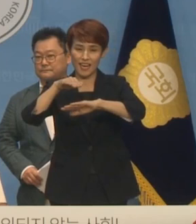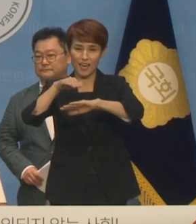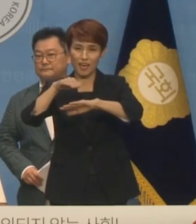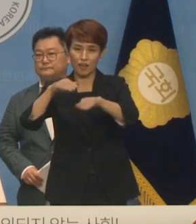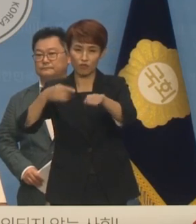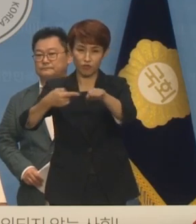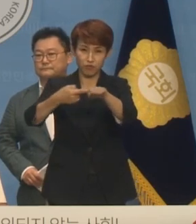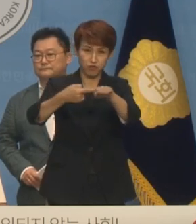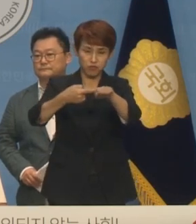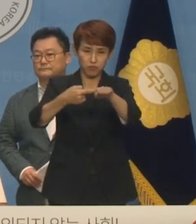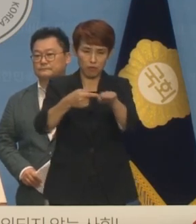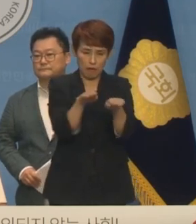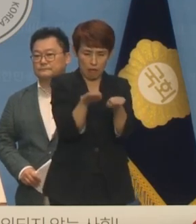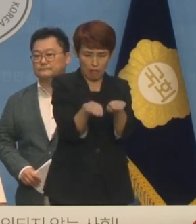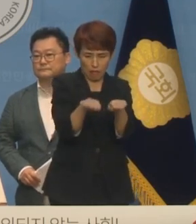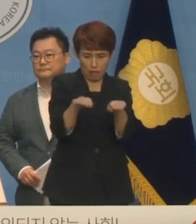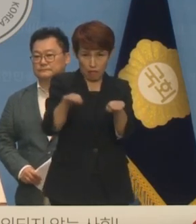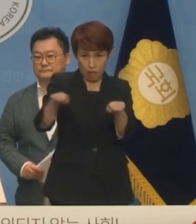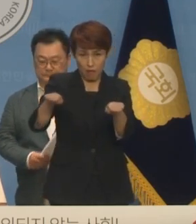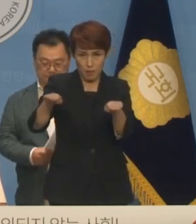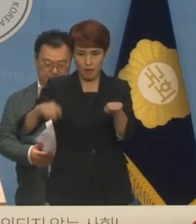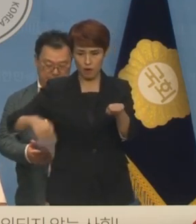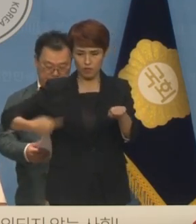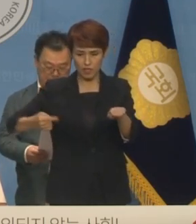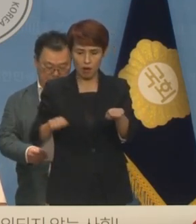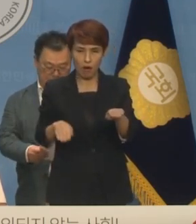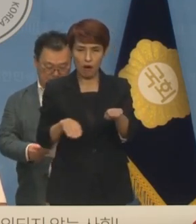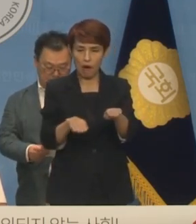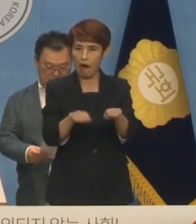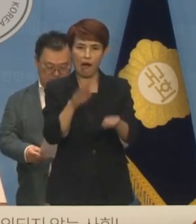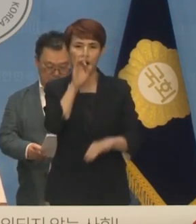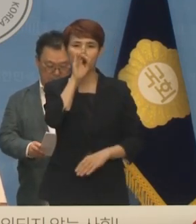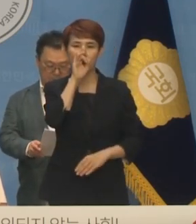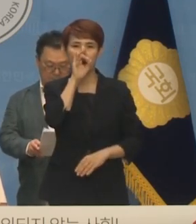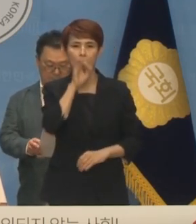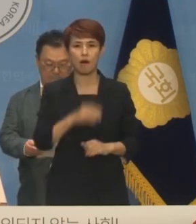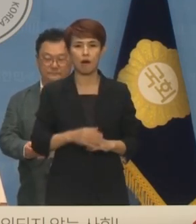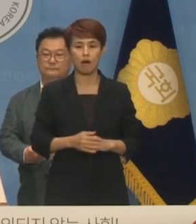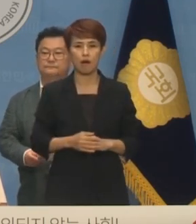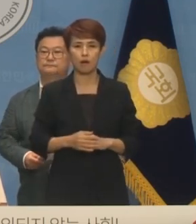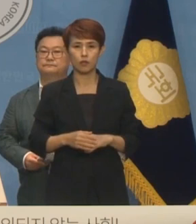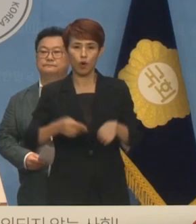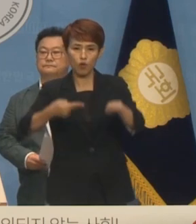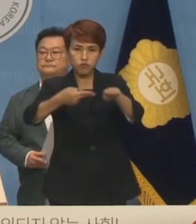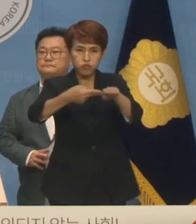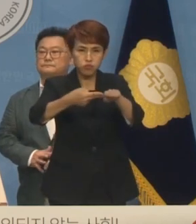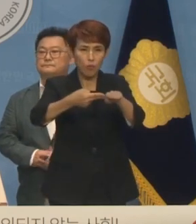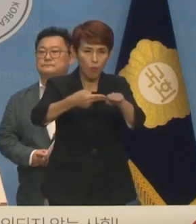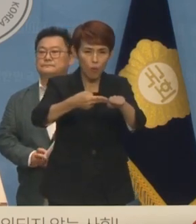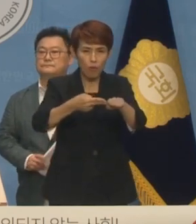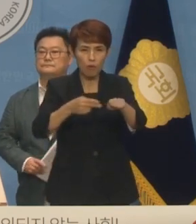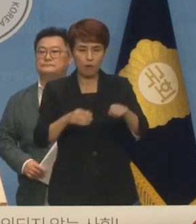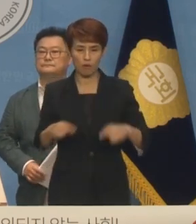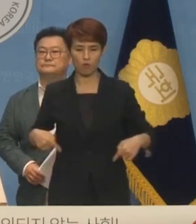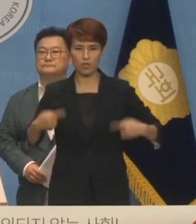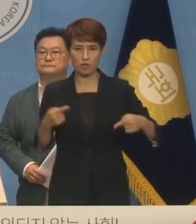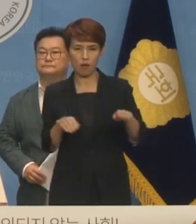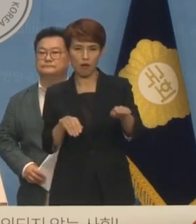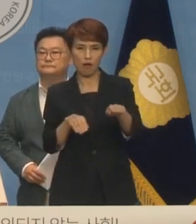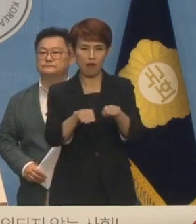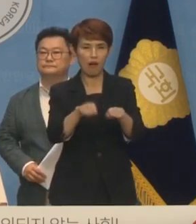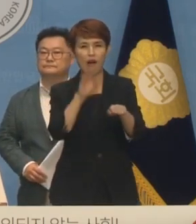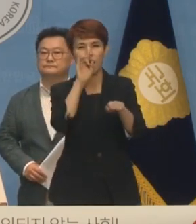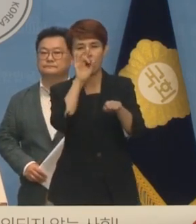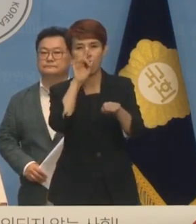주차 간격으로 휠체어 공간 확보가 어렵고 충전기 선이나 차량 진입 방지 블록이 휠체어 진입을 가로막아 장애인의